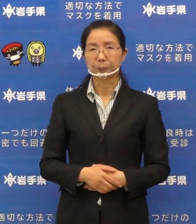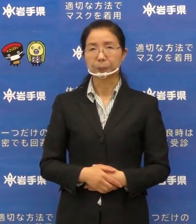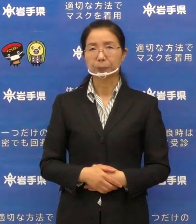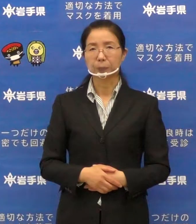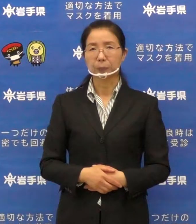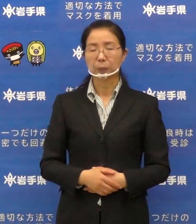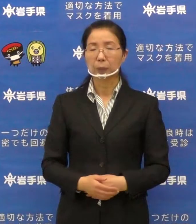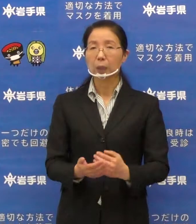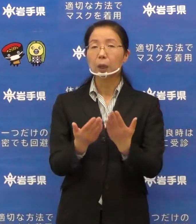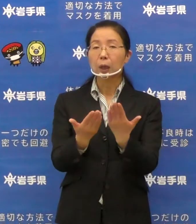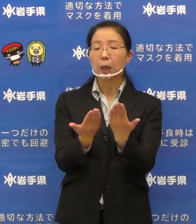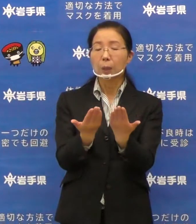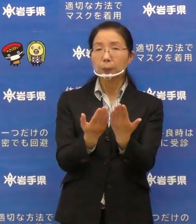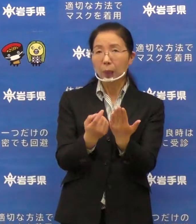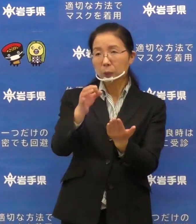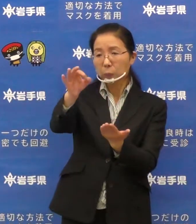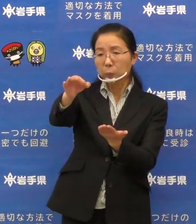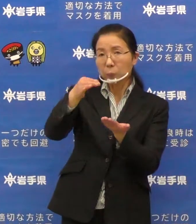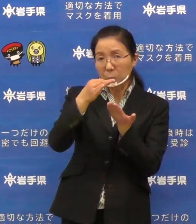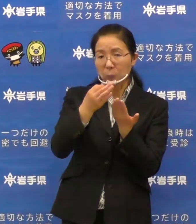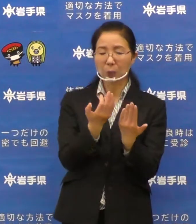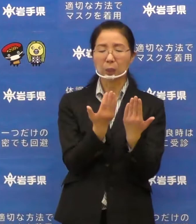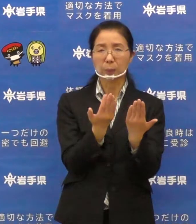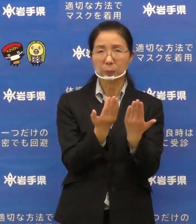奨学金支援制度は